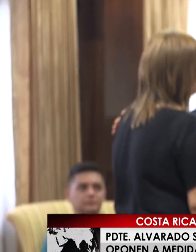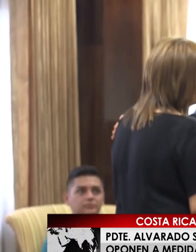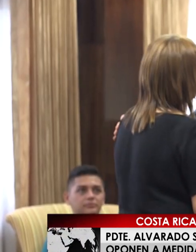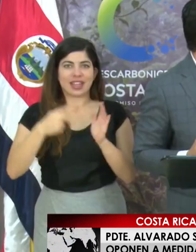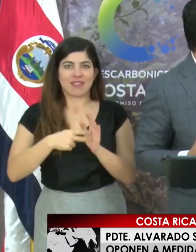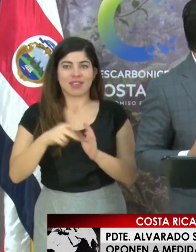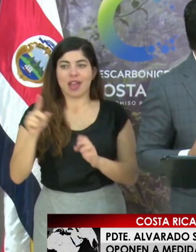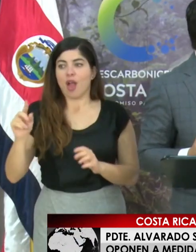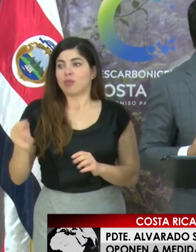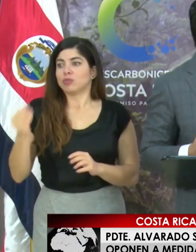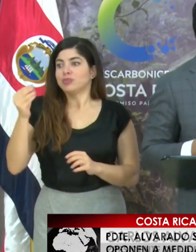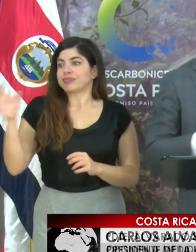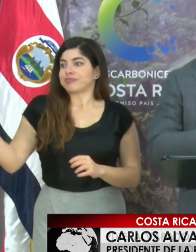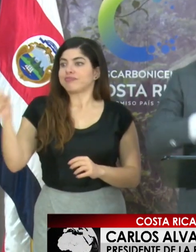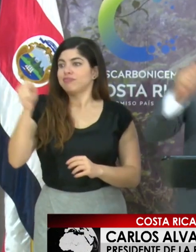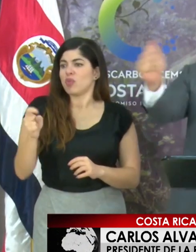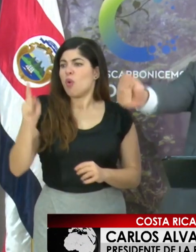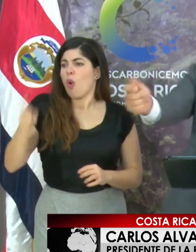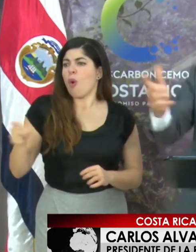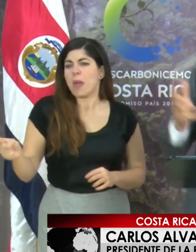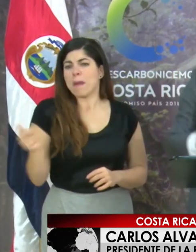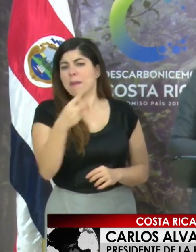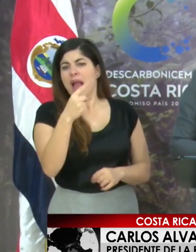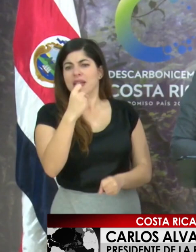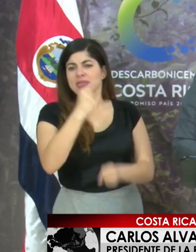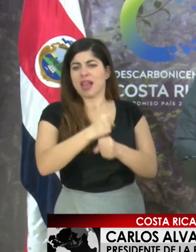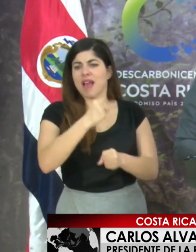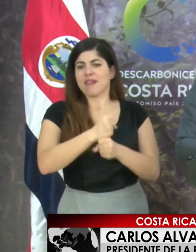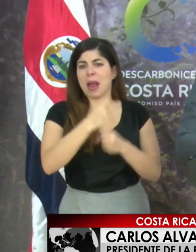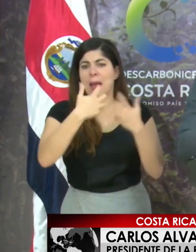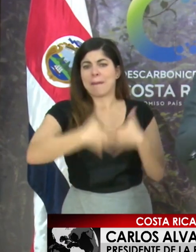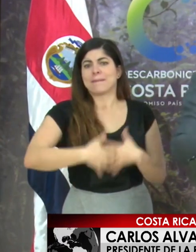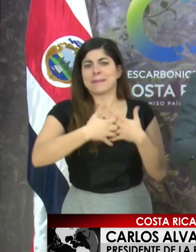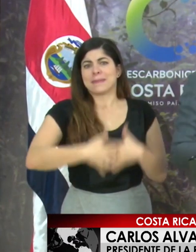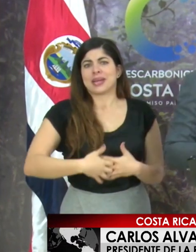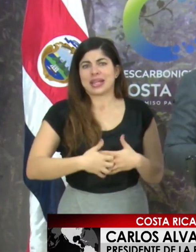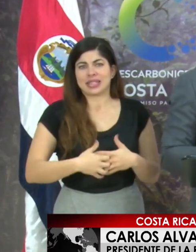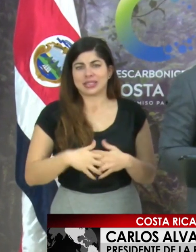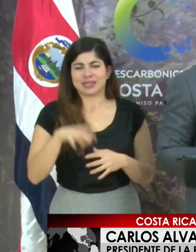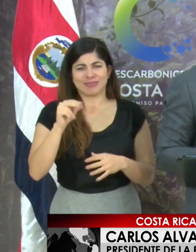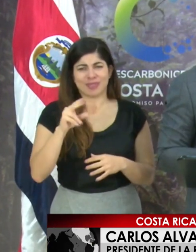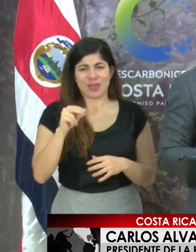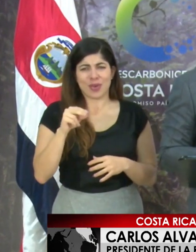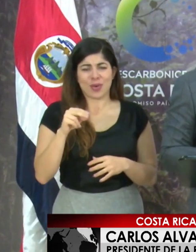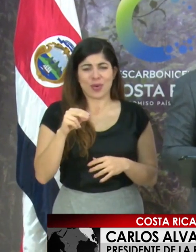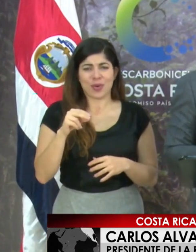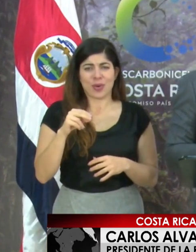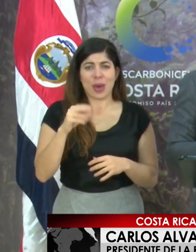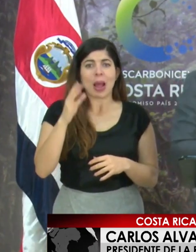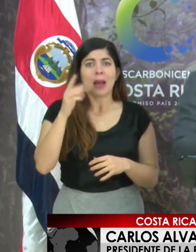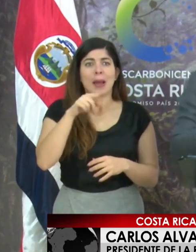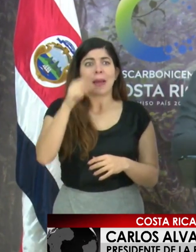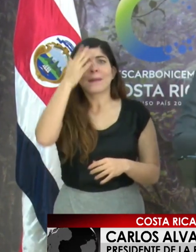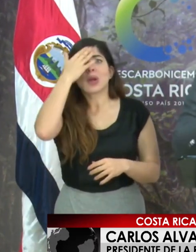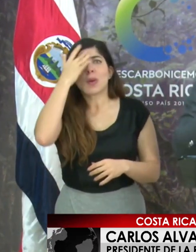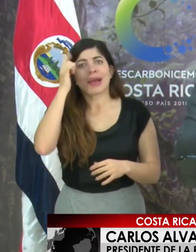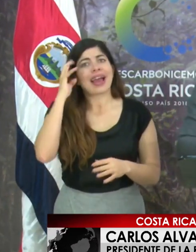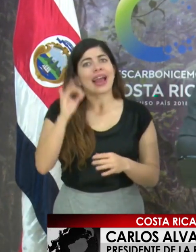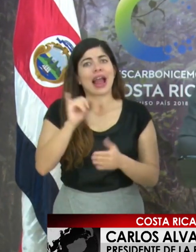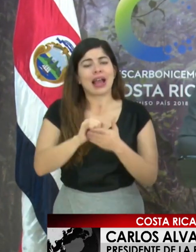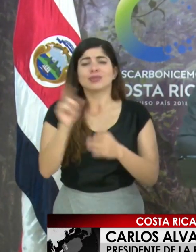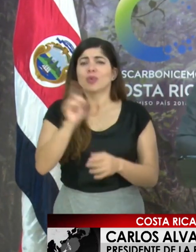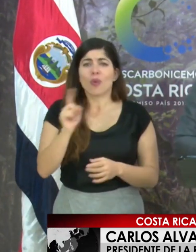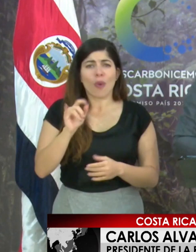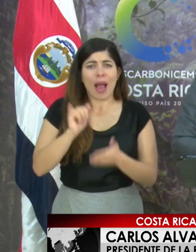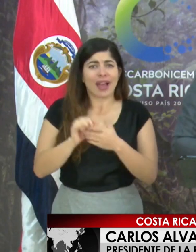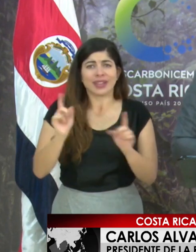tomar a un chico, una chica, y obligarlo a ir a trabajar a una empresa. Como para, había una preocupación de si eso iba a ser así. Eso no es